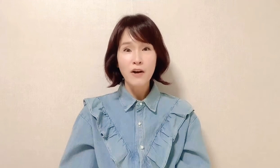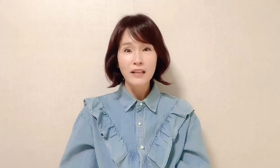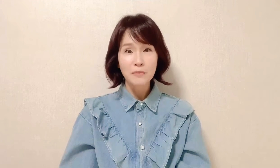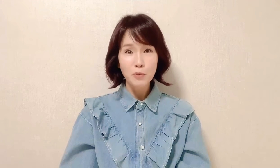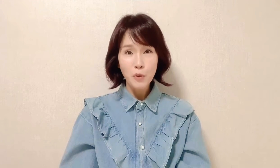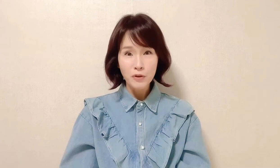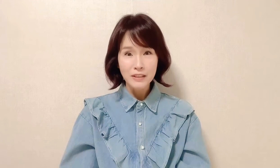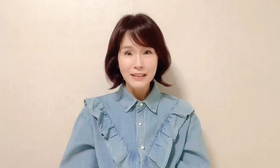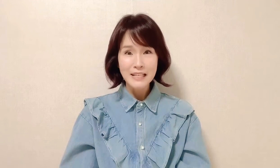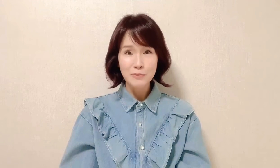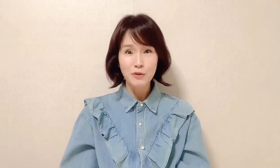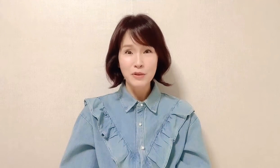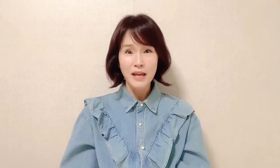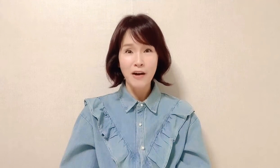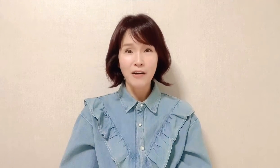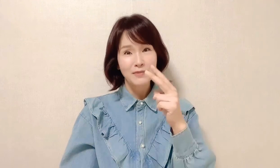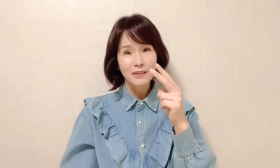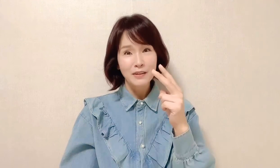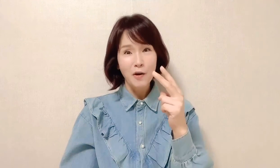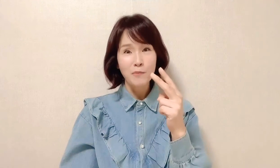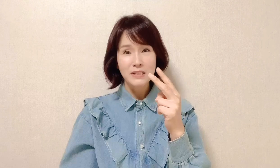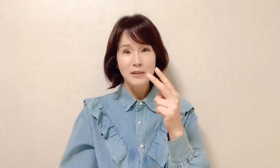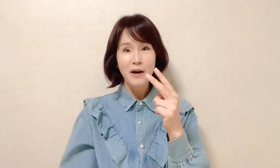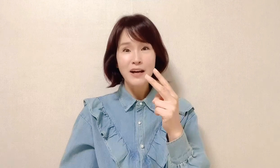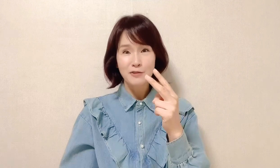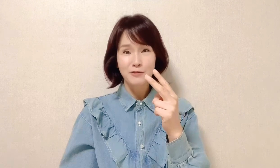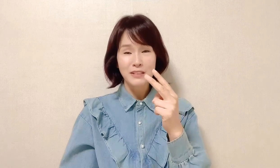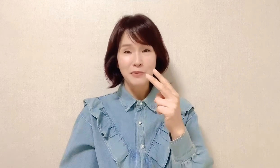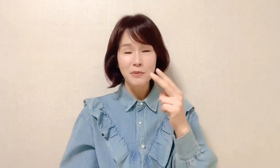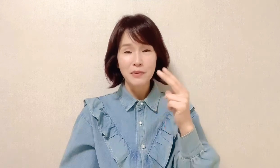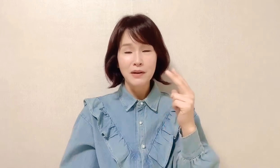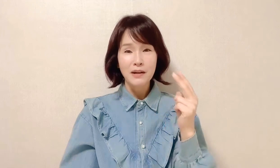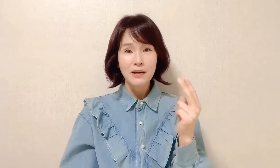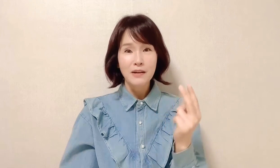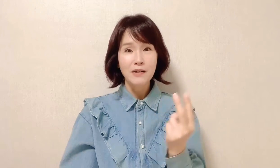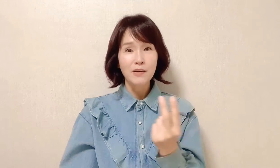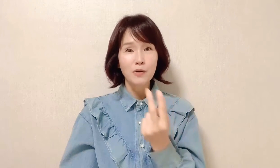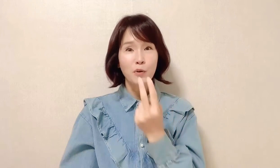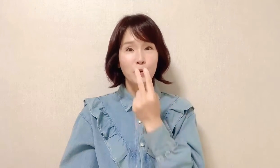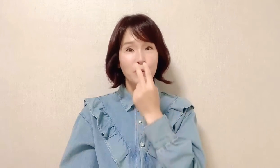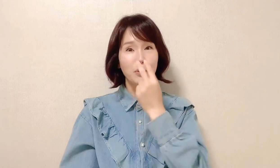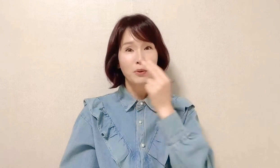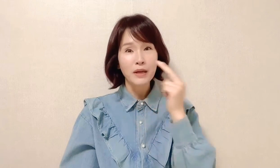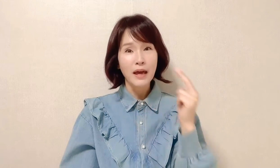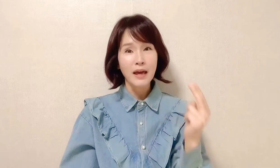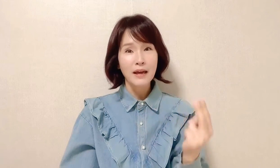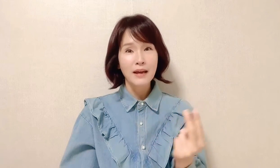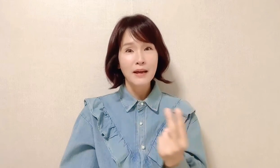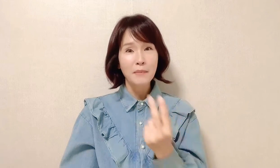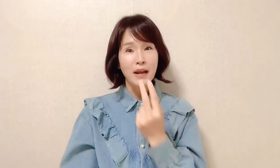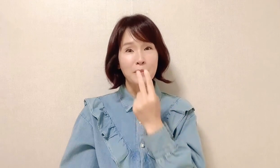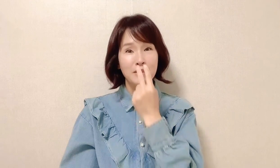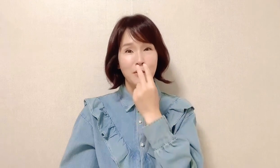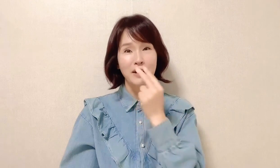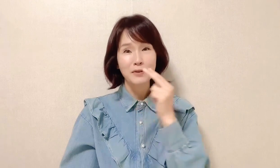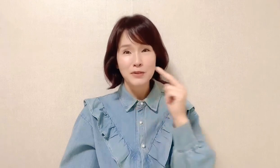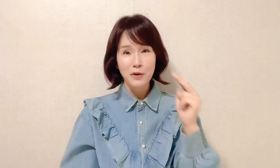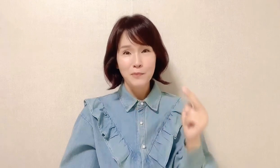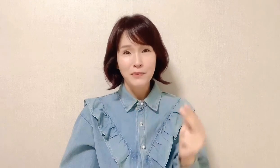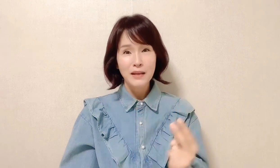들어가는 표현을 하시면 되세요. 검지와 중지로 코로 이렇게 바람이 들어가는 것처럼